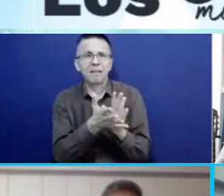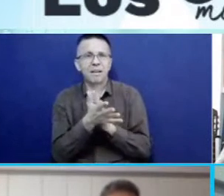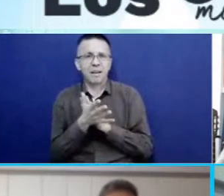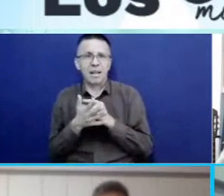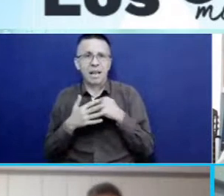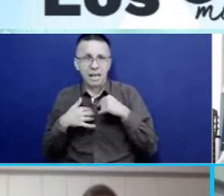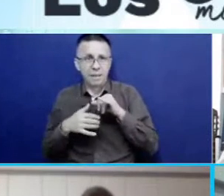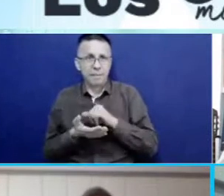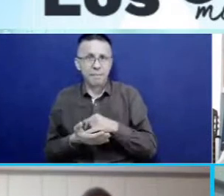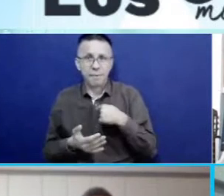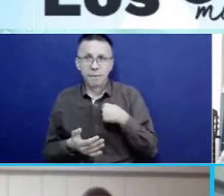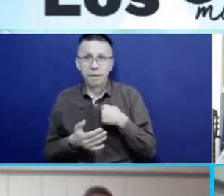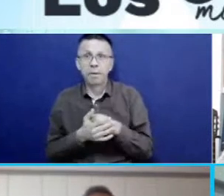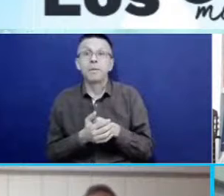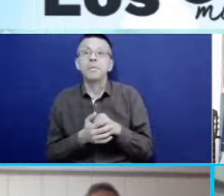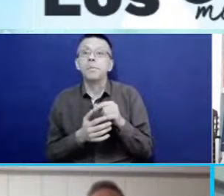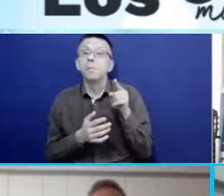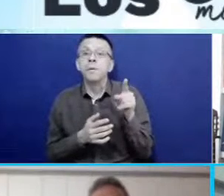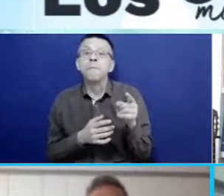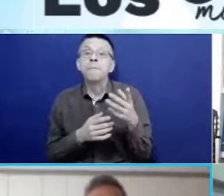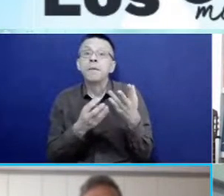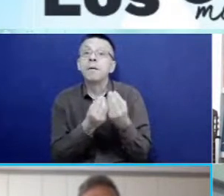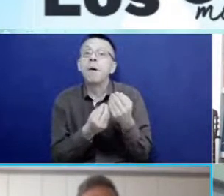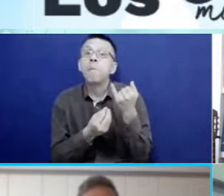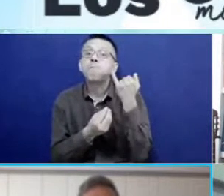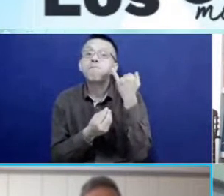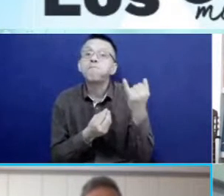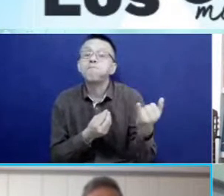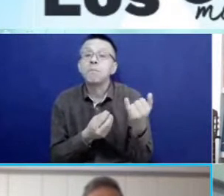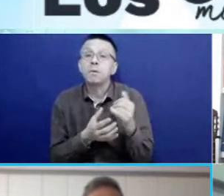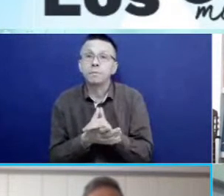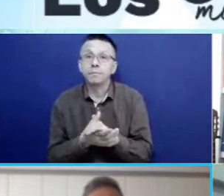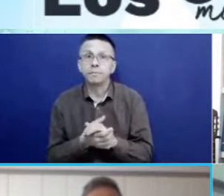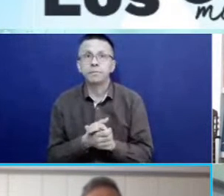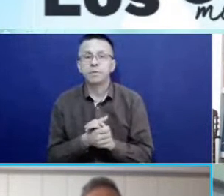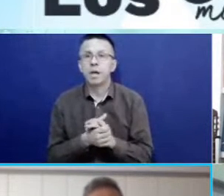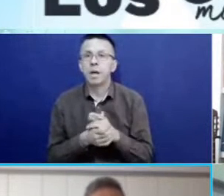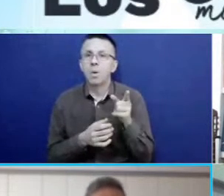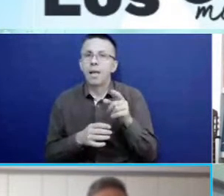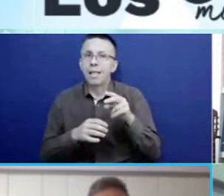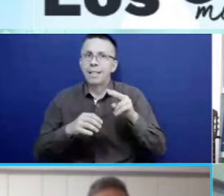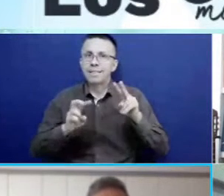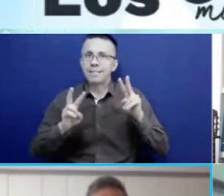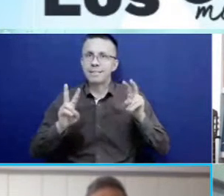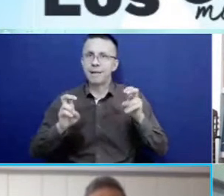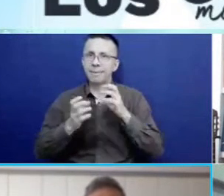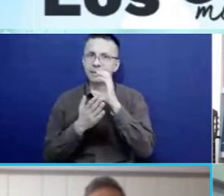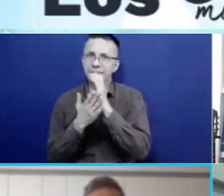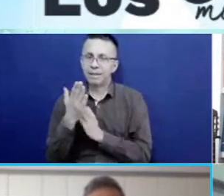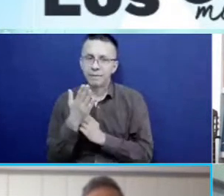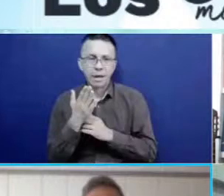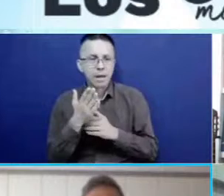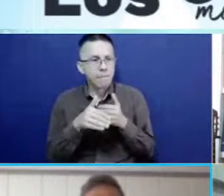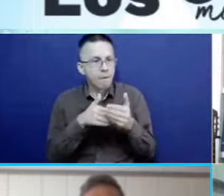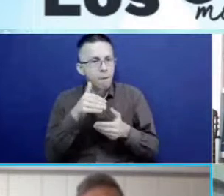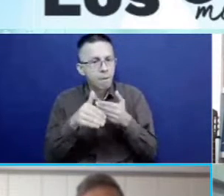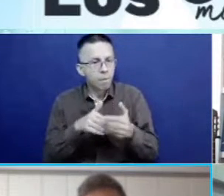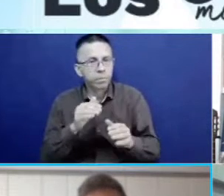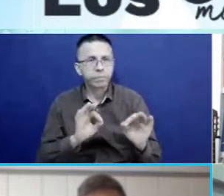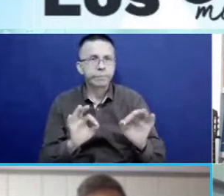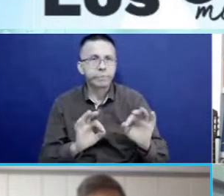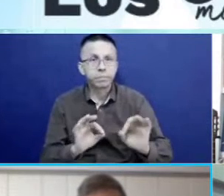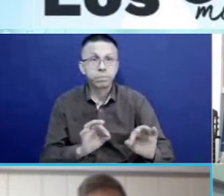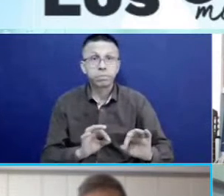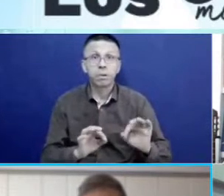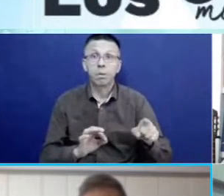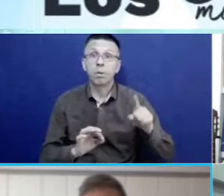pero obviamente ahí está el equipo para construir verdaderamente todo este tema de la certificación y para construir. Tengo un